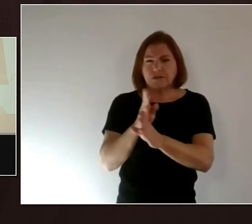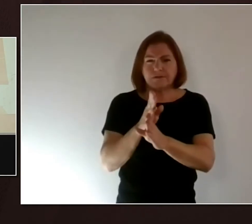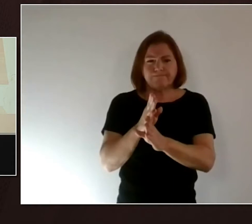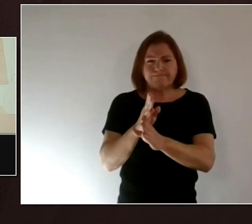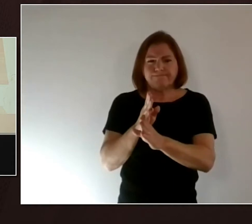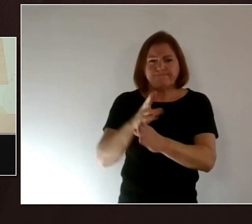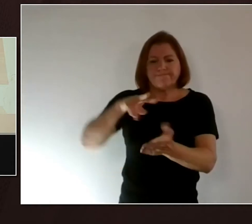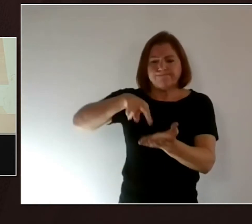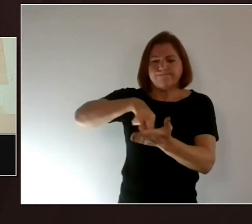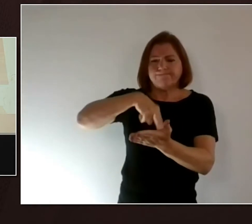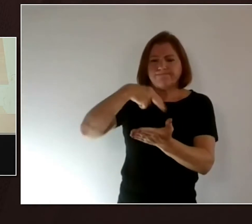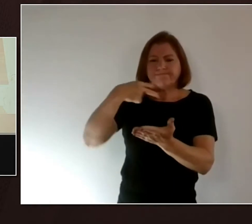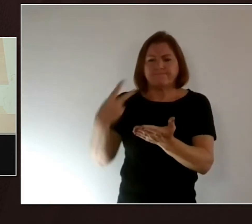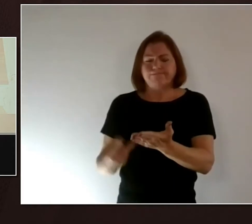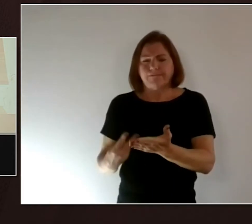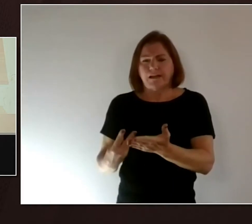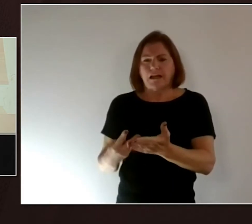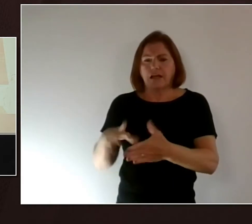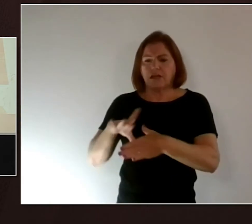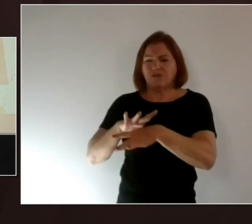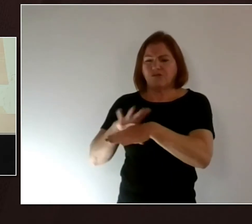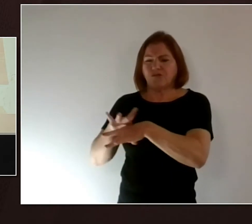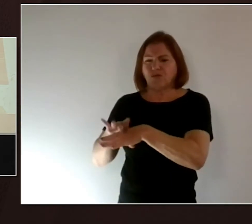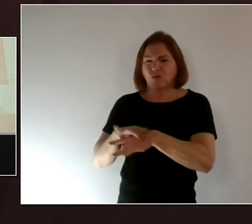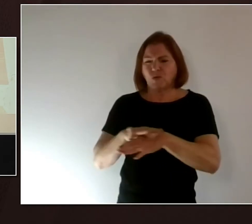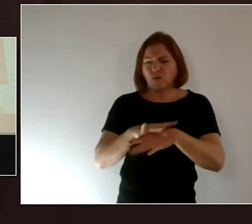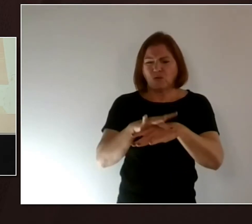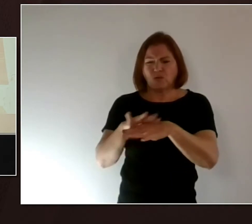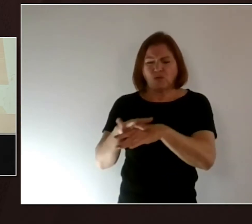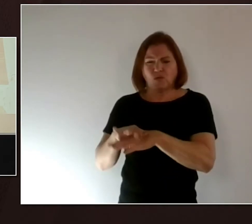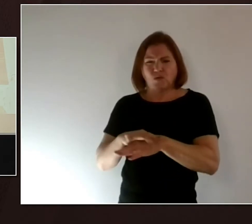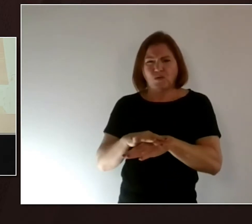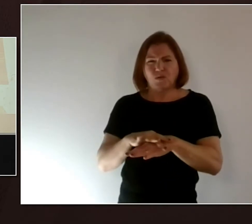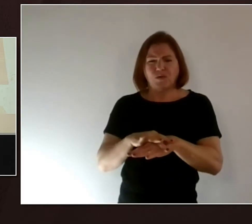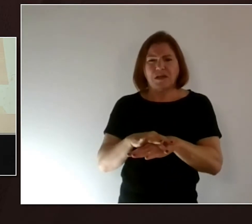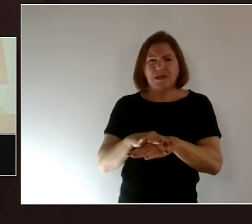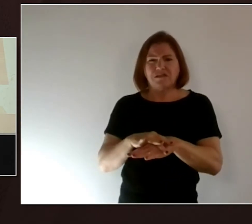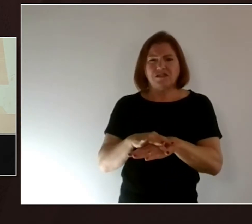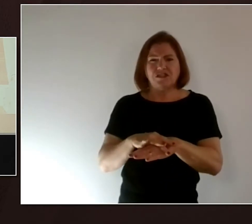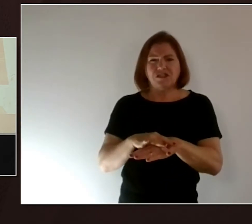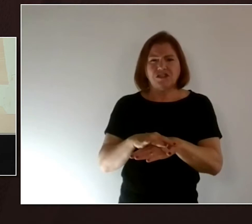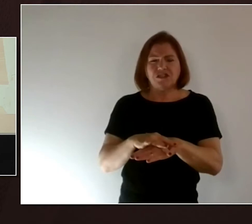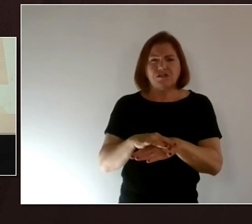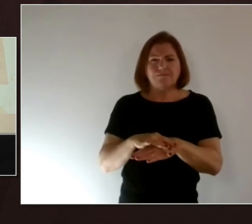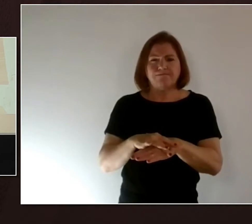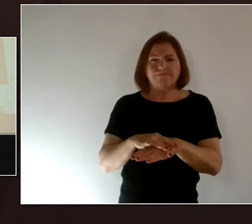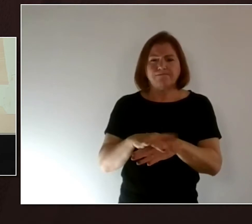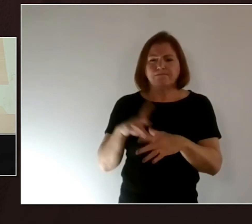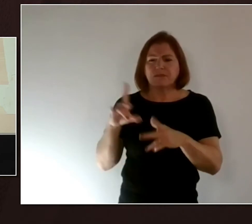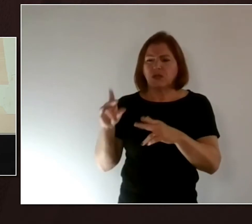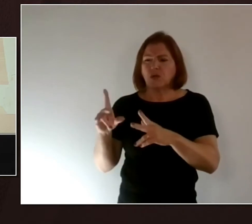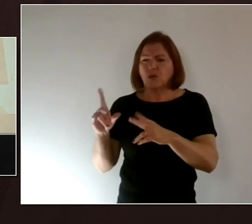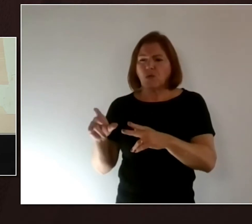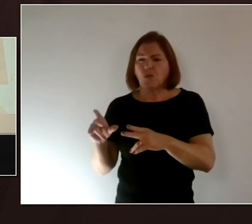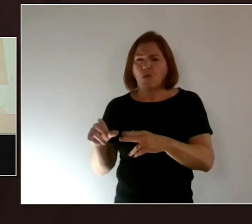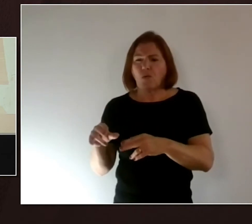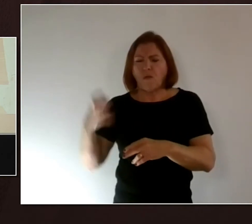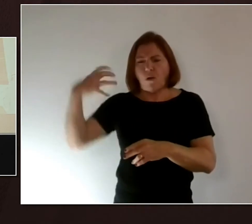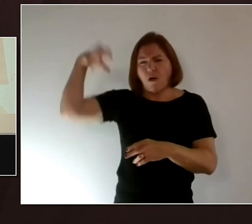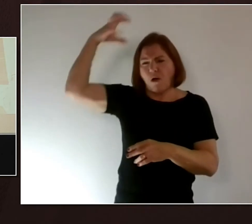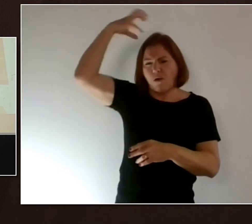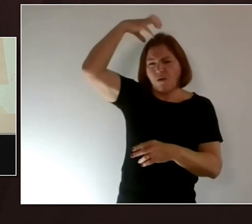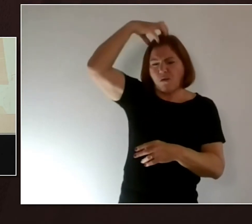doença repugnante, semelhante a Herodes Agripa. Vocês se lembram? Morreu comido de